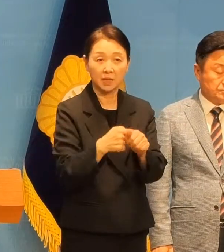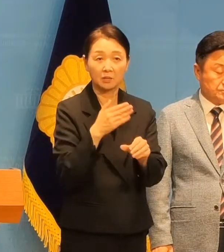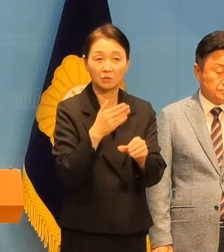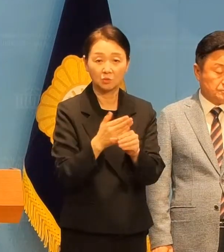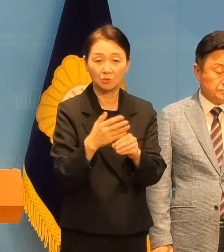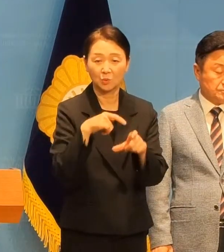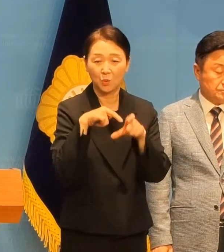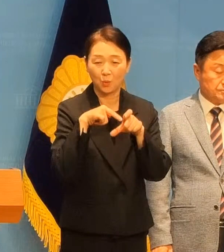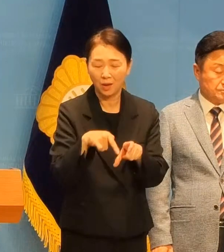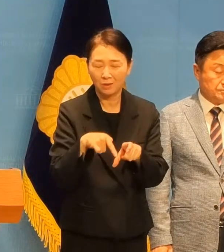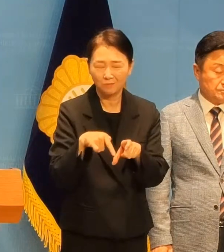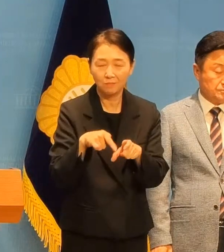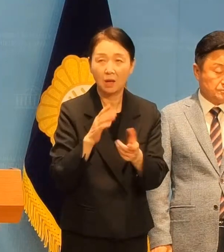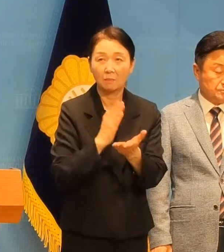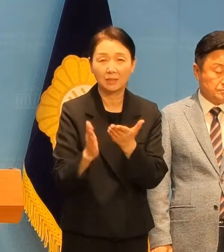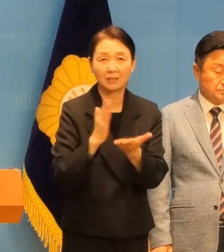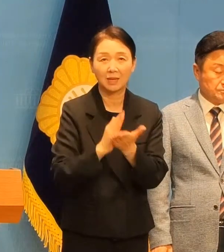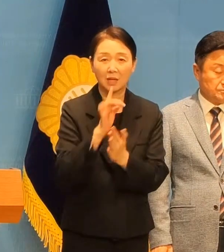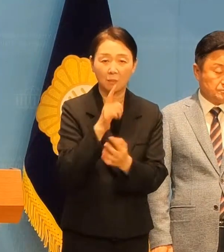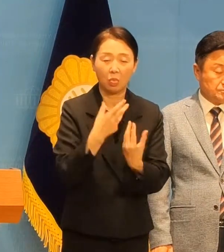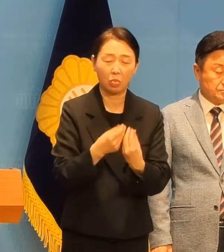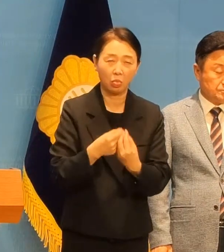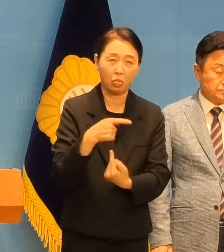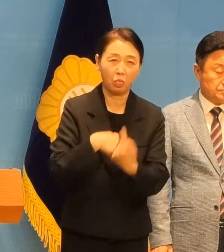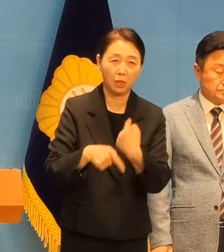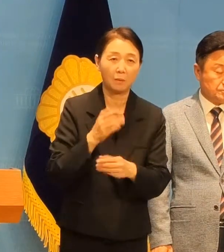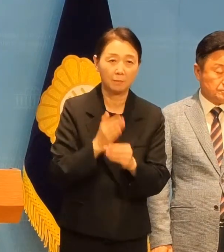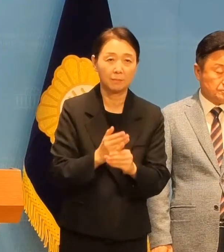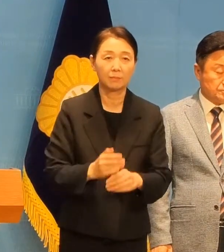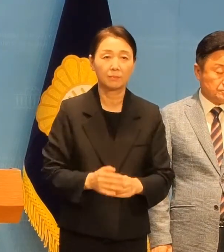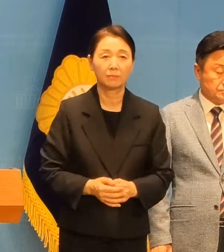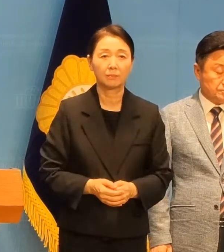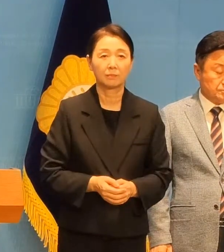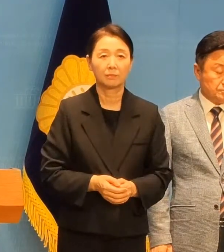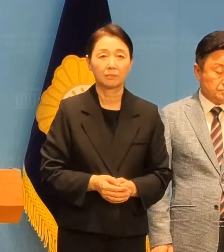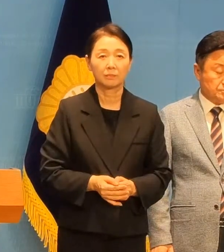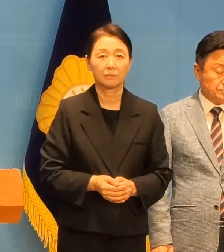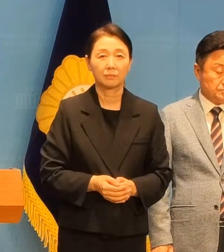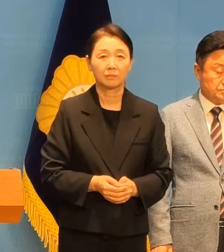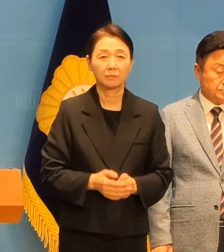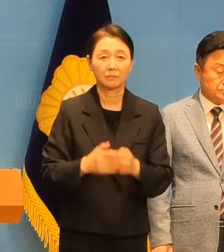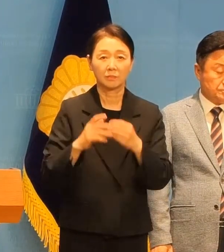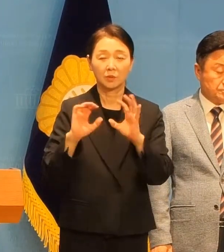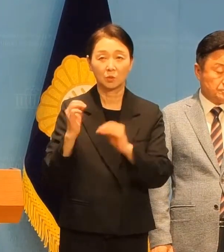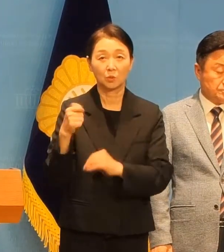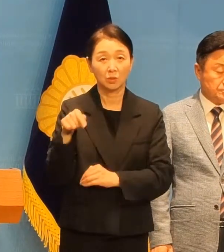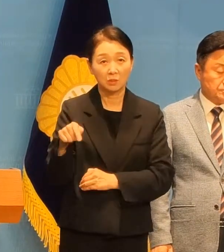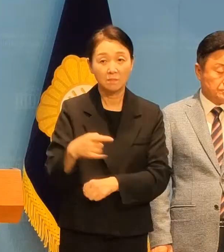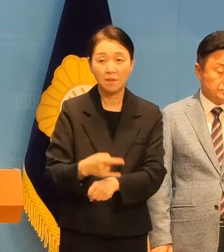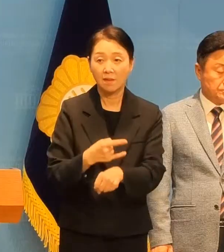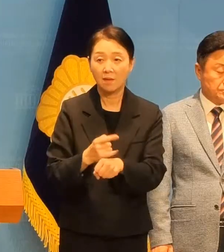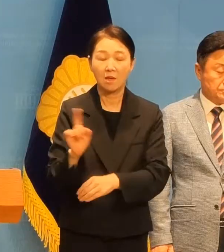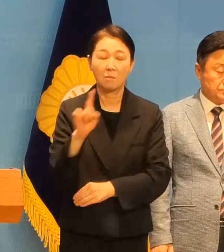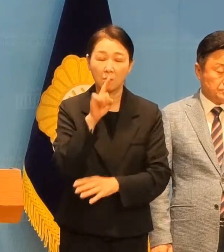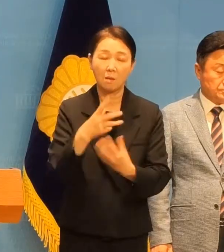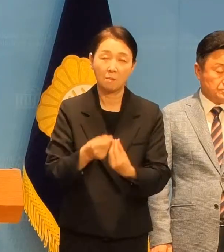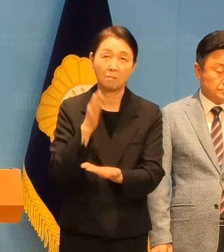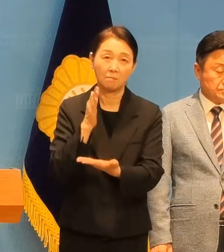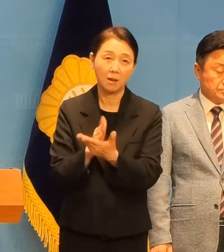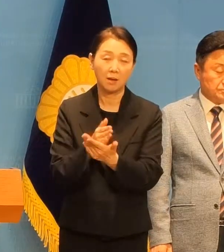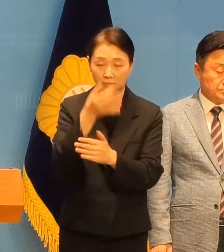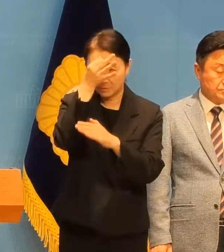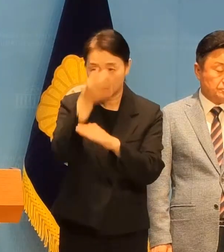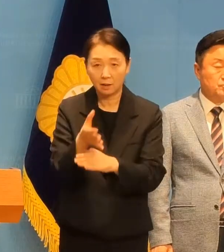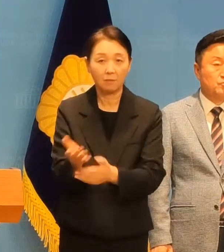통계학적 개연성 운운하며 변명에 급급하고 있습니다. 국힘이 해야 할 것은 변명이 아니라